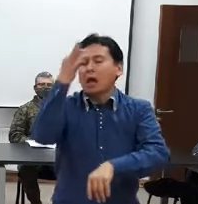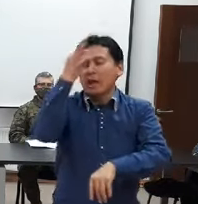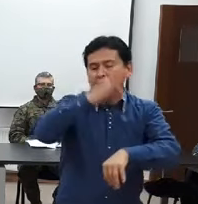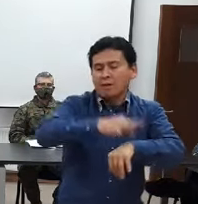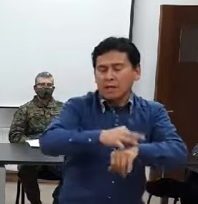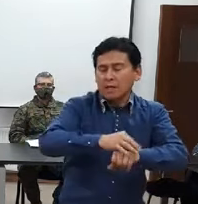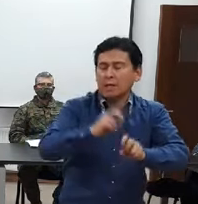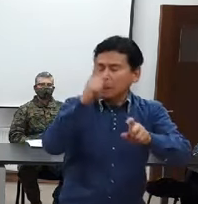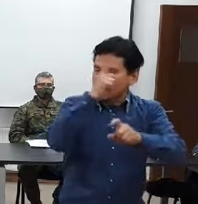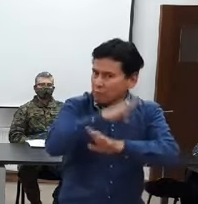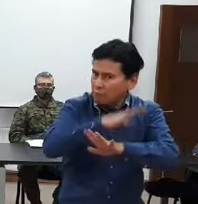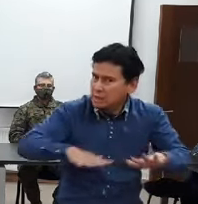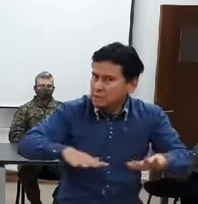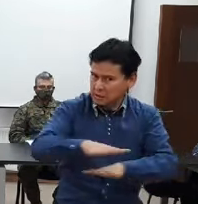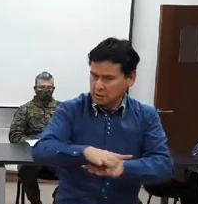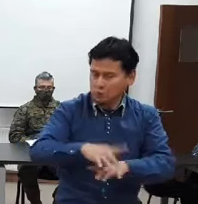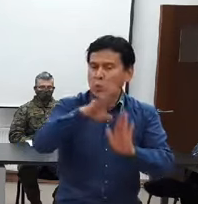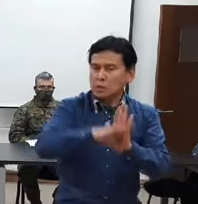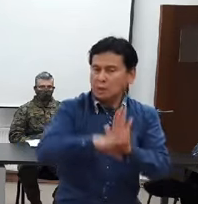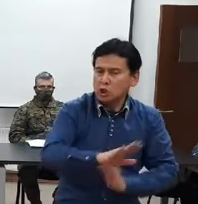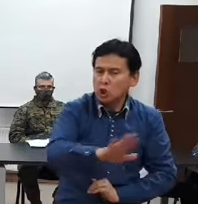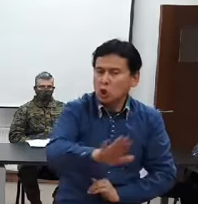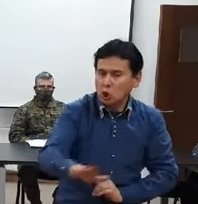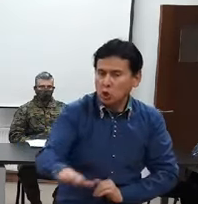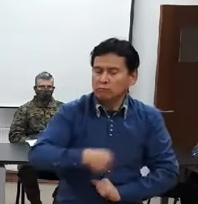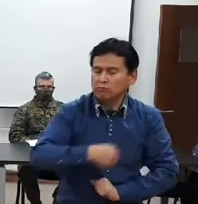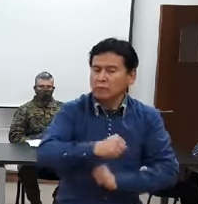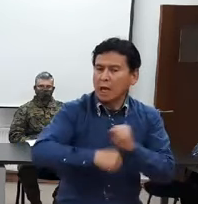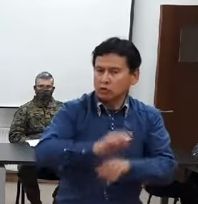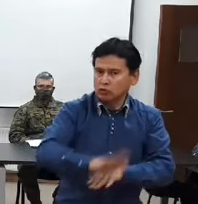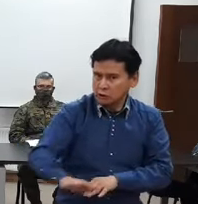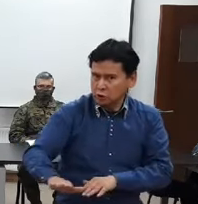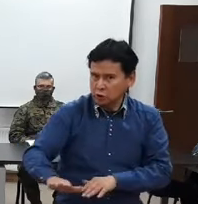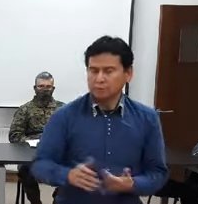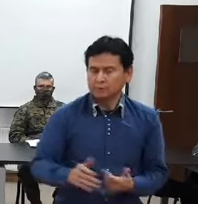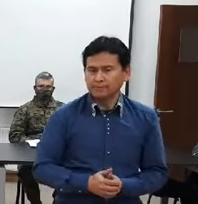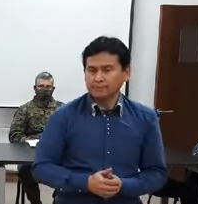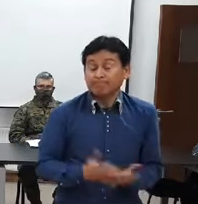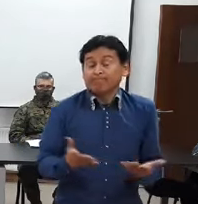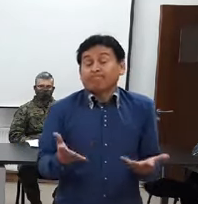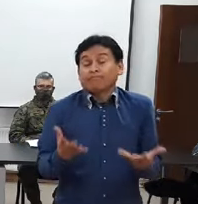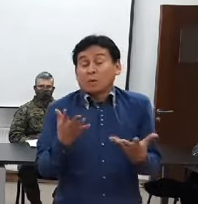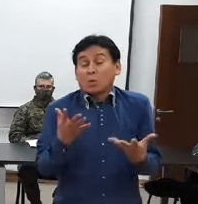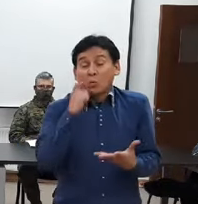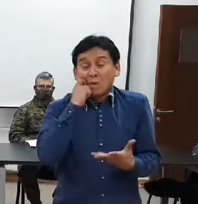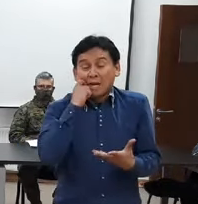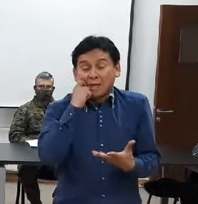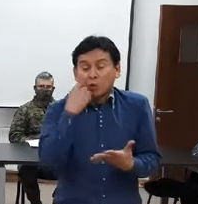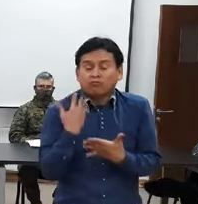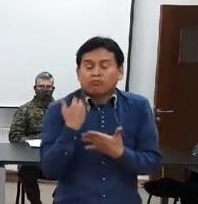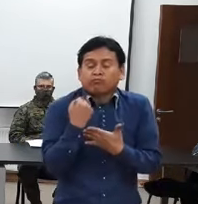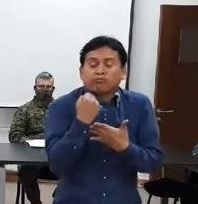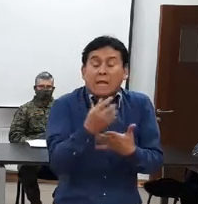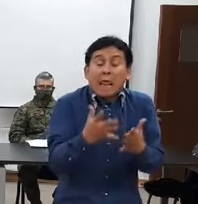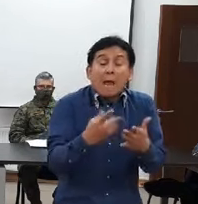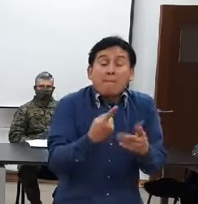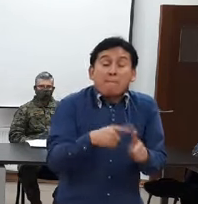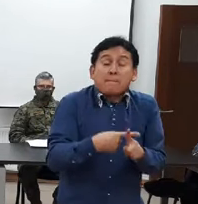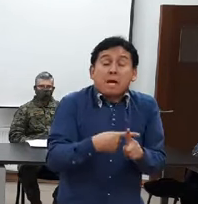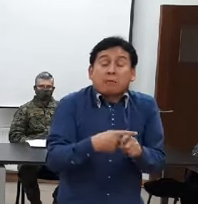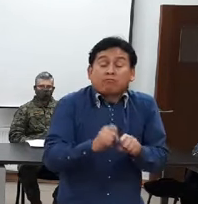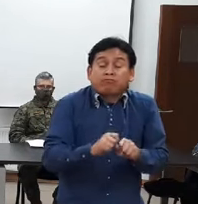basal muy compleja, un menor de edad, que por un gesto humanitario, que además, lamentablemente,